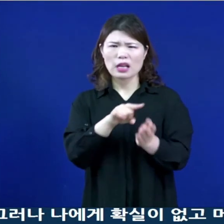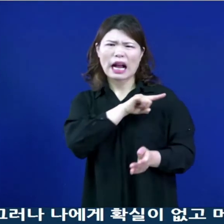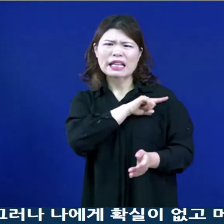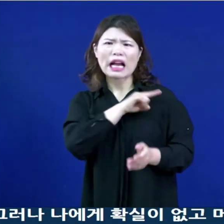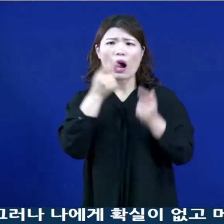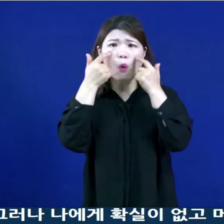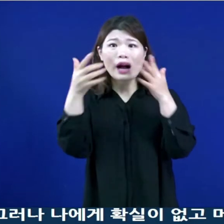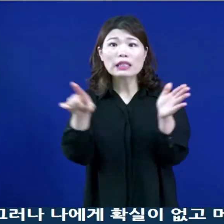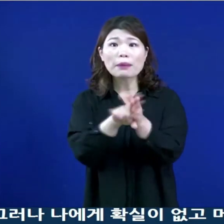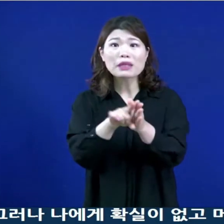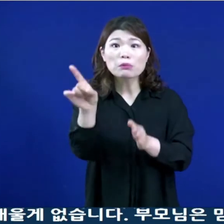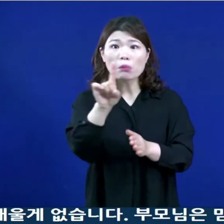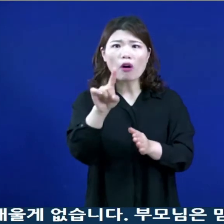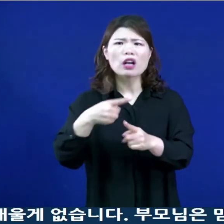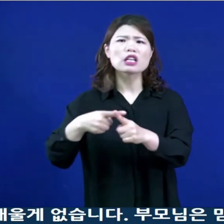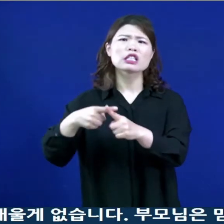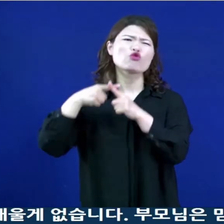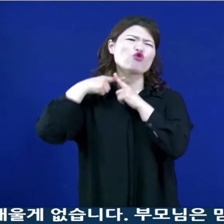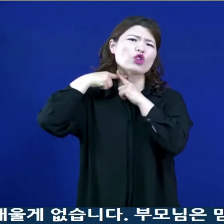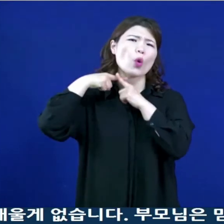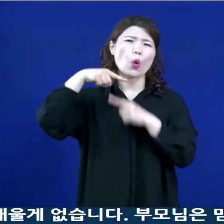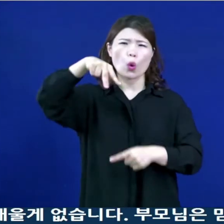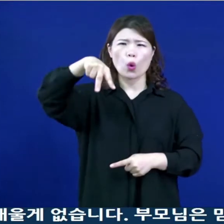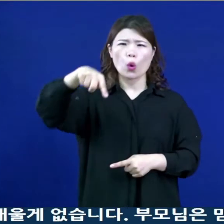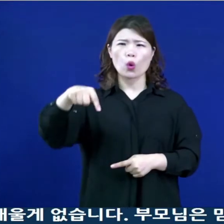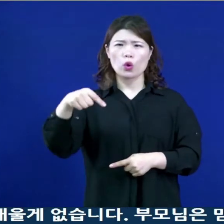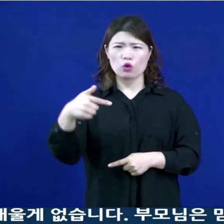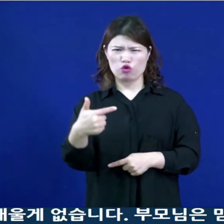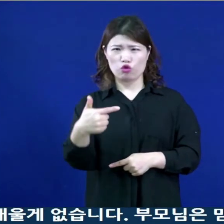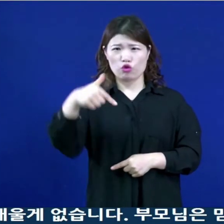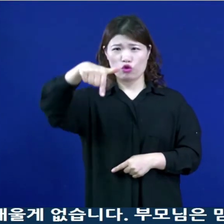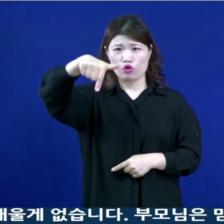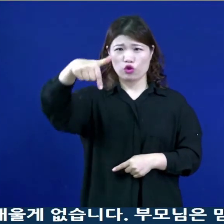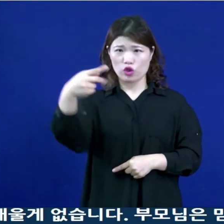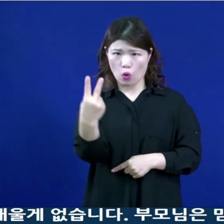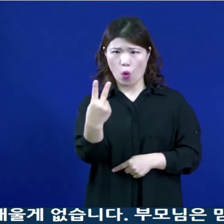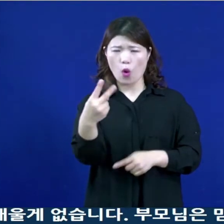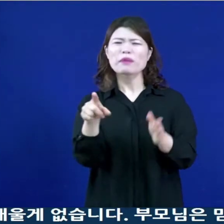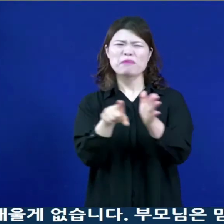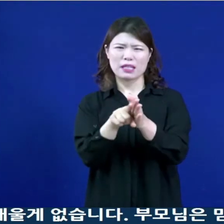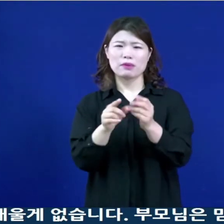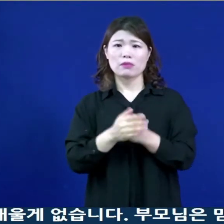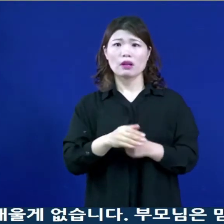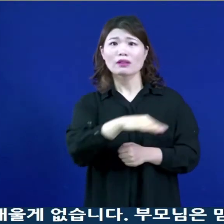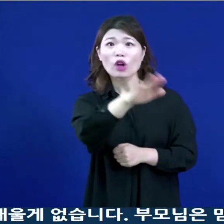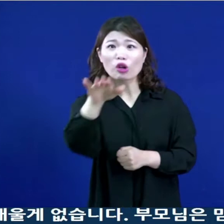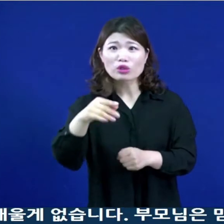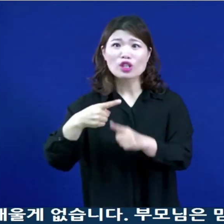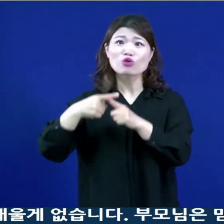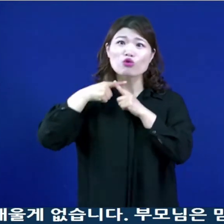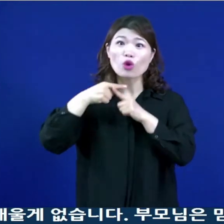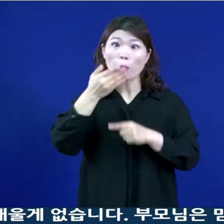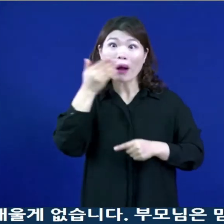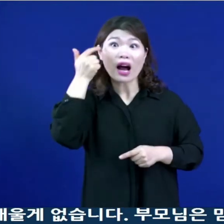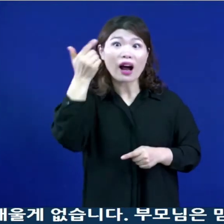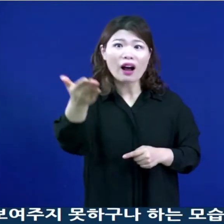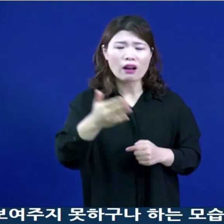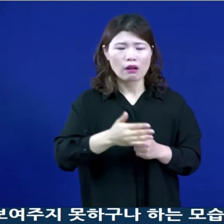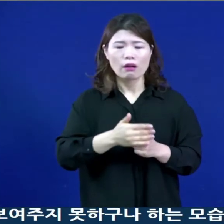것은 순교하는 믿음입니다. 그렇죠? 여러분, 순교하실 수 있겠습니까? 굉장히